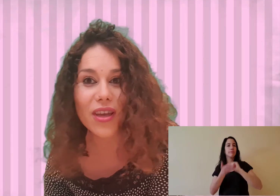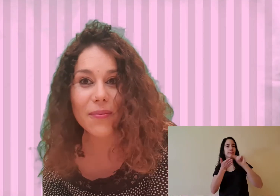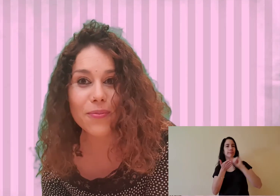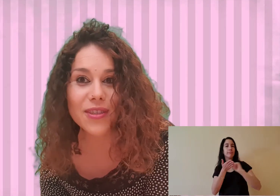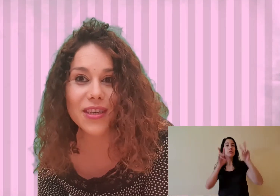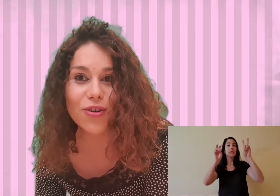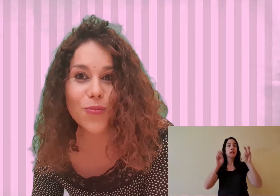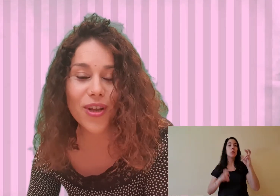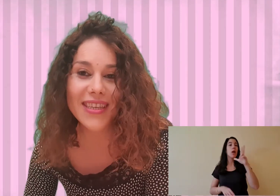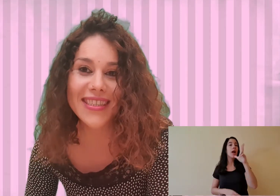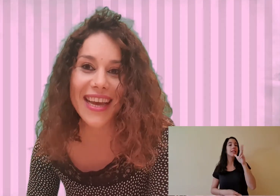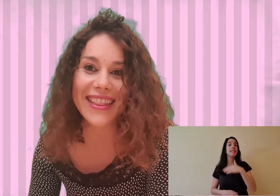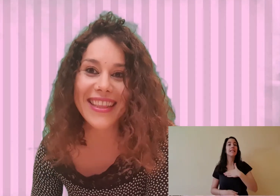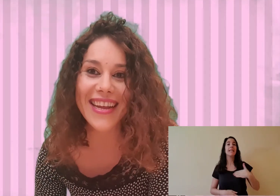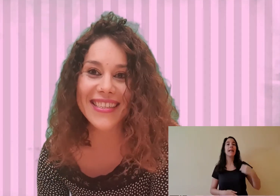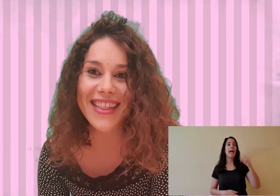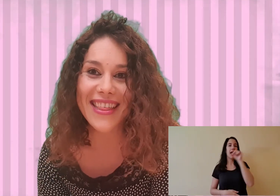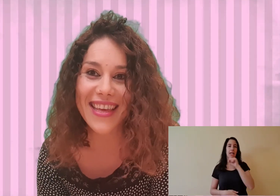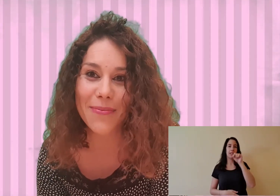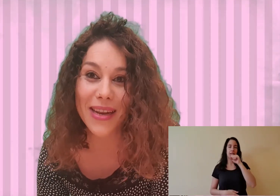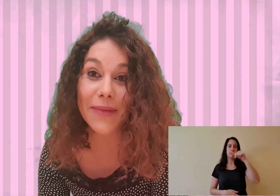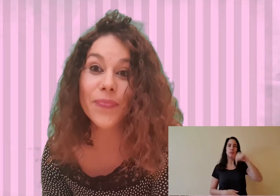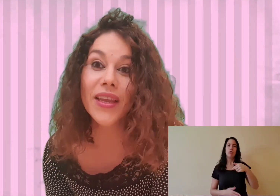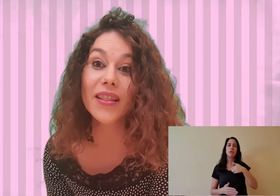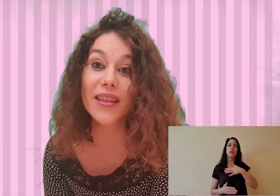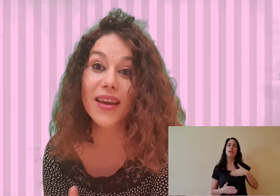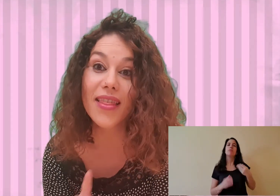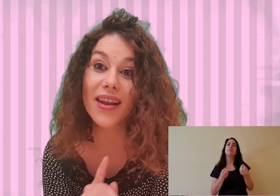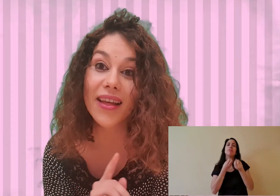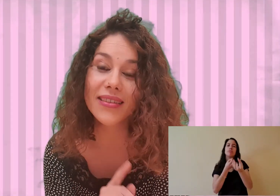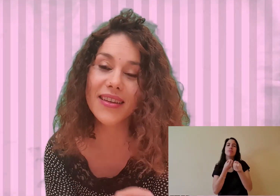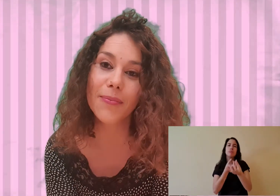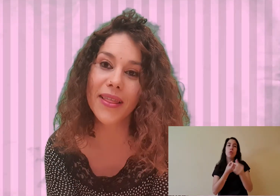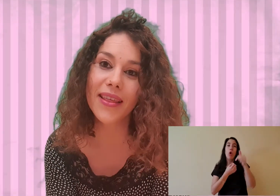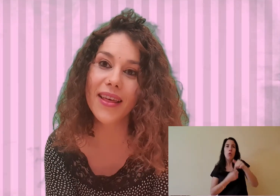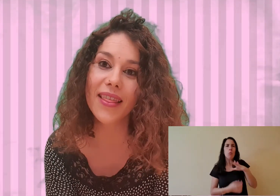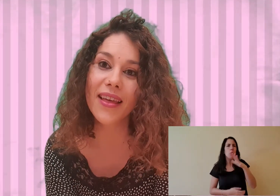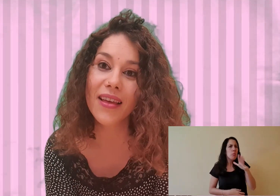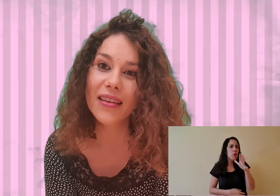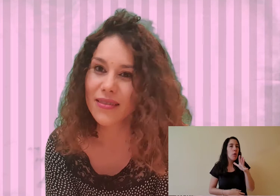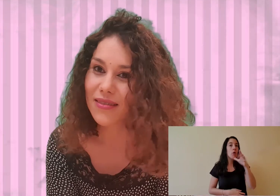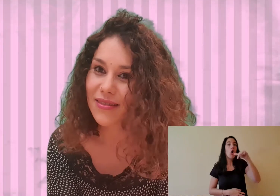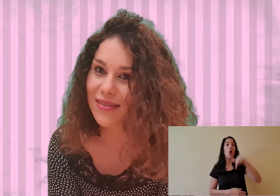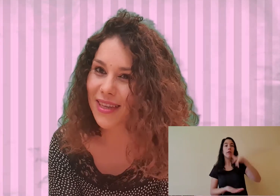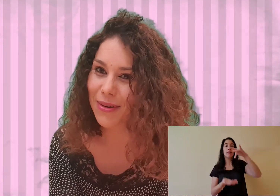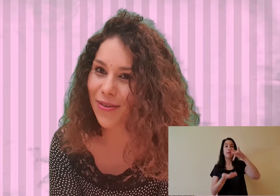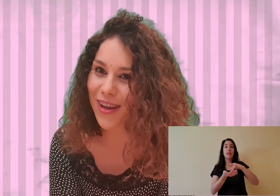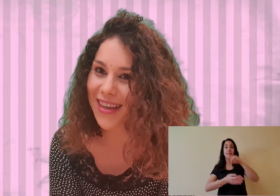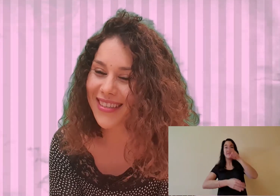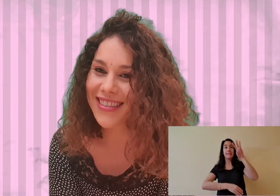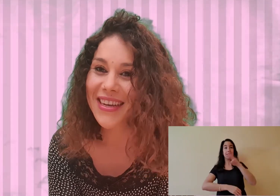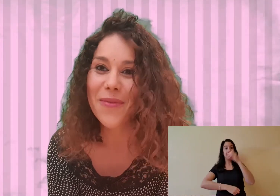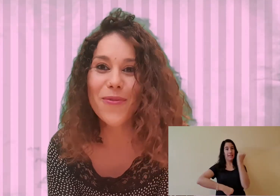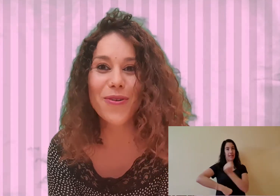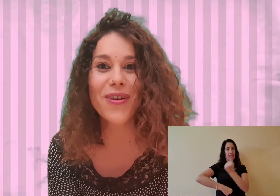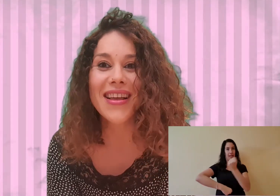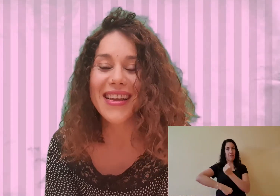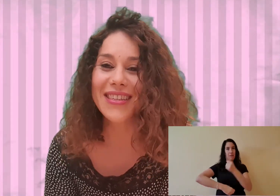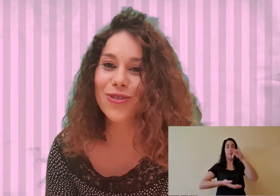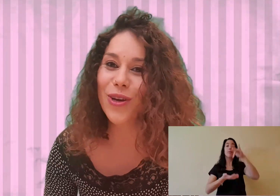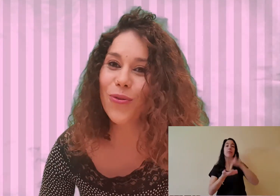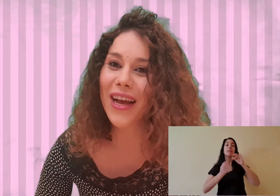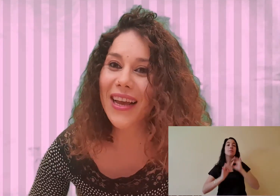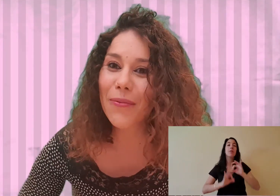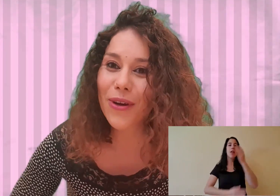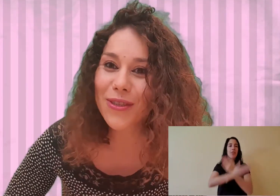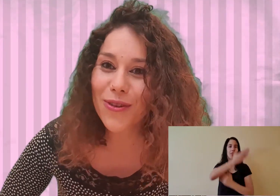qué hoy? Pues chicos, porque es día 3 de diciembre, Día de la Discapacidad. ¿Sabéis lo que es? Bueno,